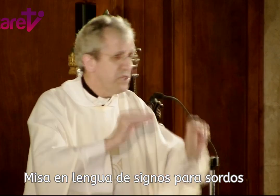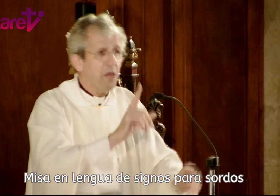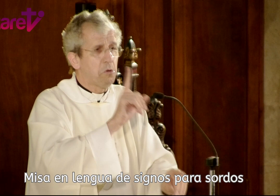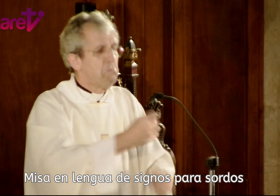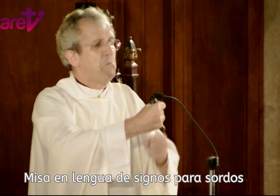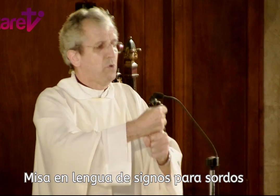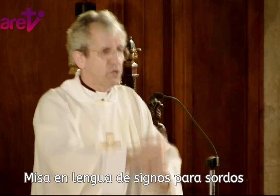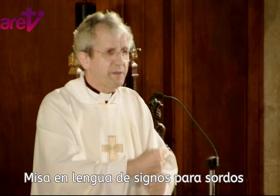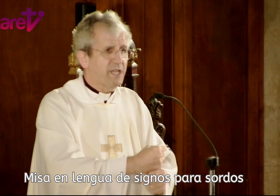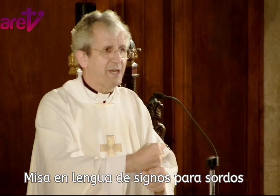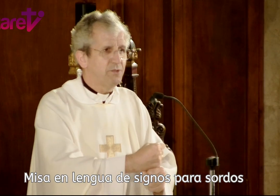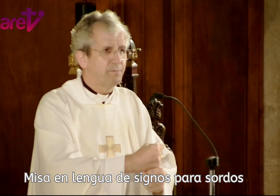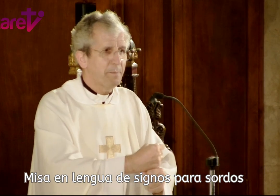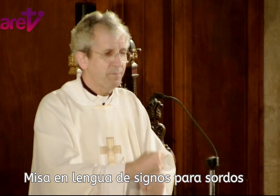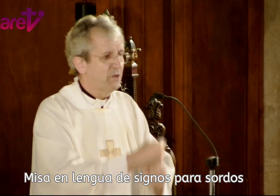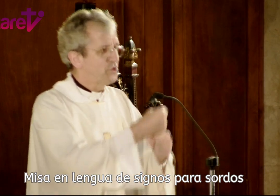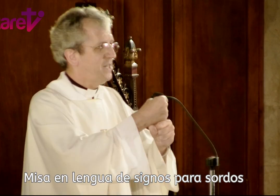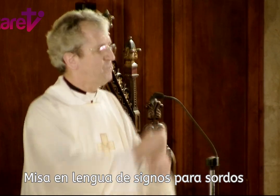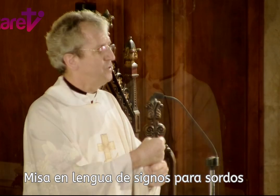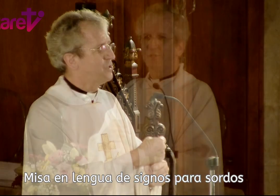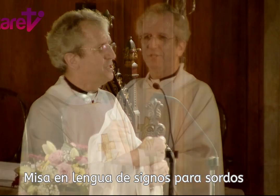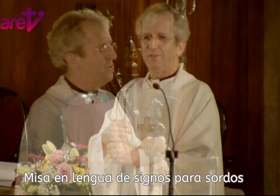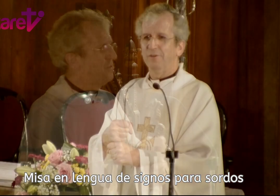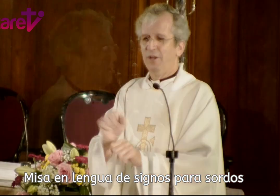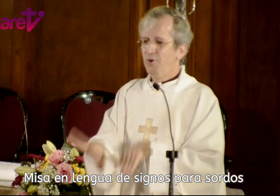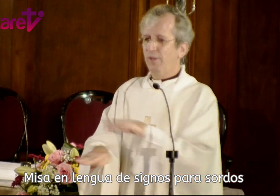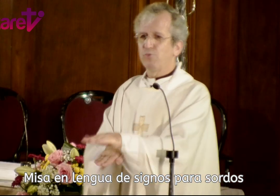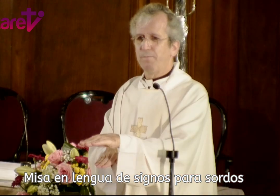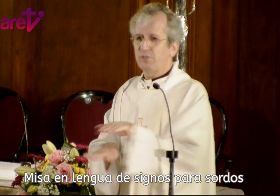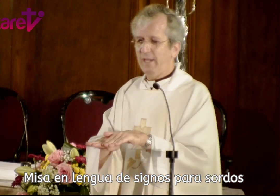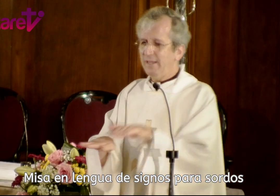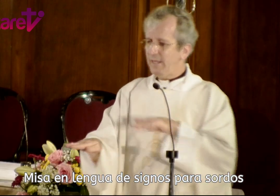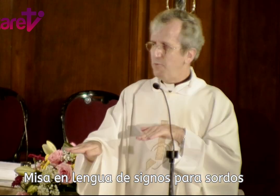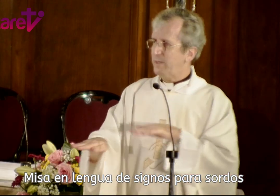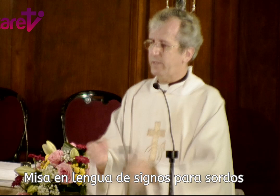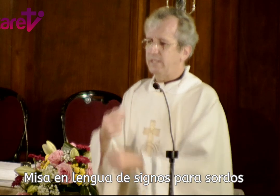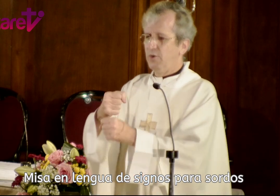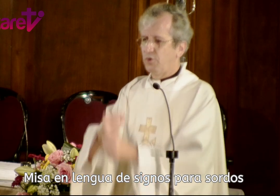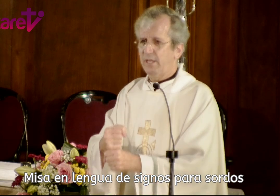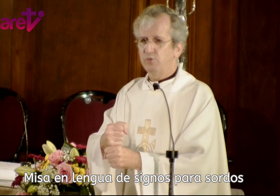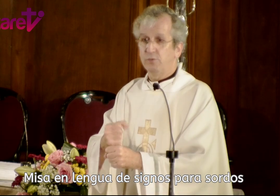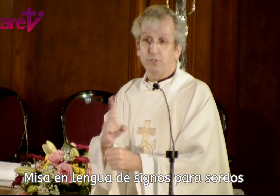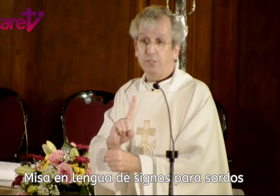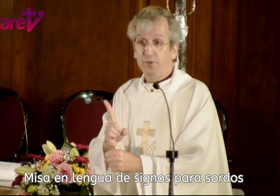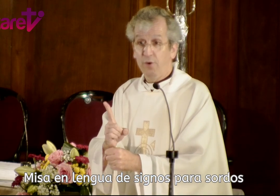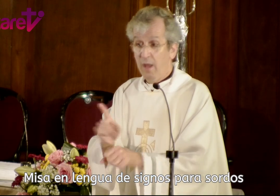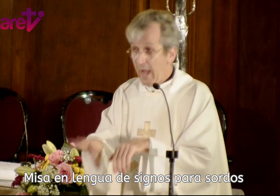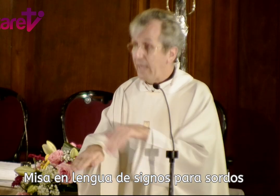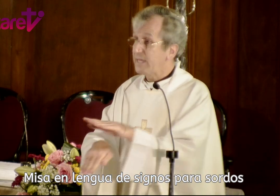anunciado. Os habéis quedado, nos quedamos en nuestro sitio, no damos un paso adelante ni un paso atrás, nos quedamos en nuestro sitio, no, hay que